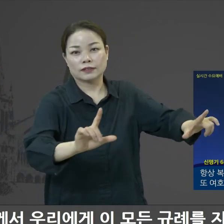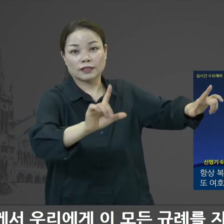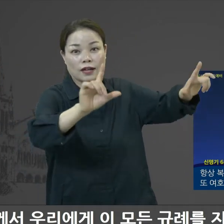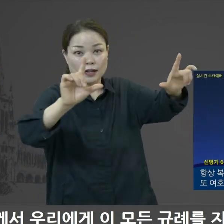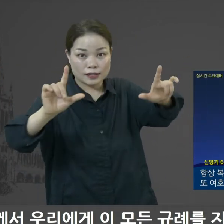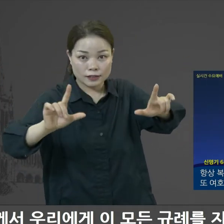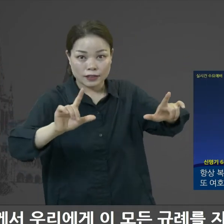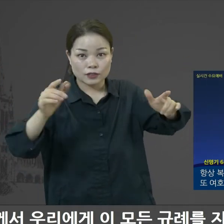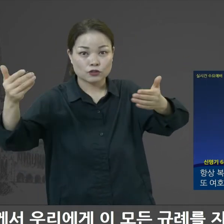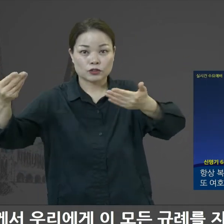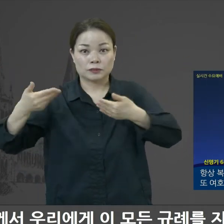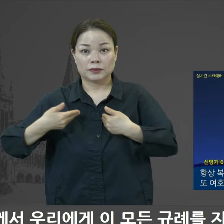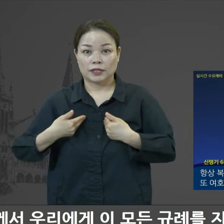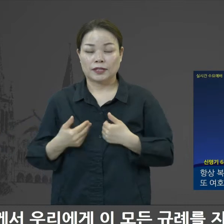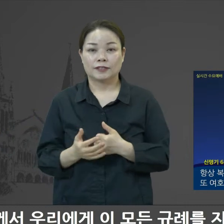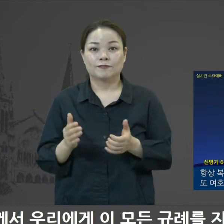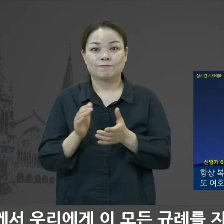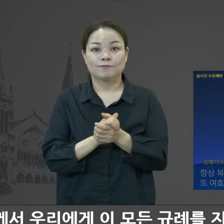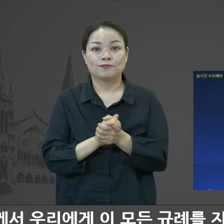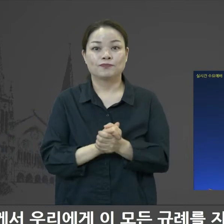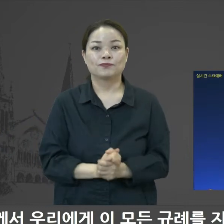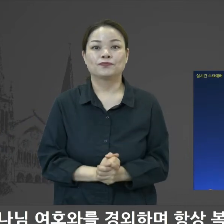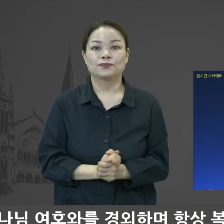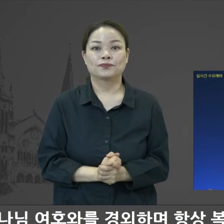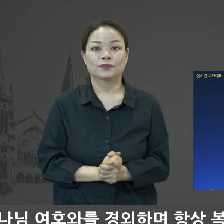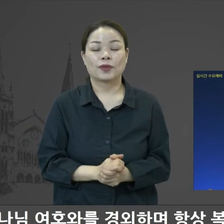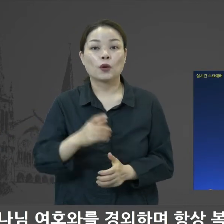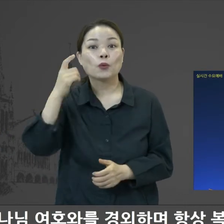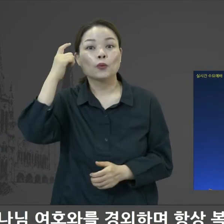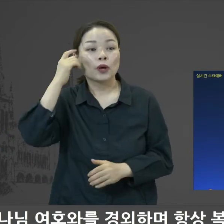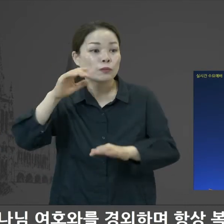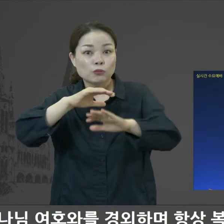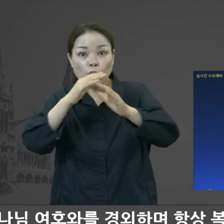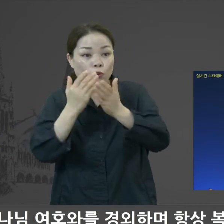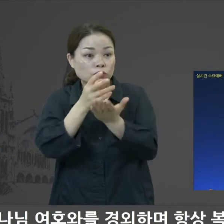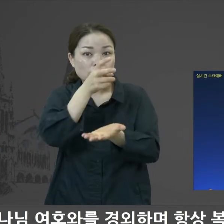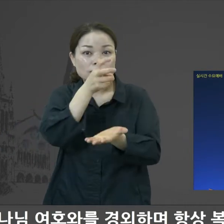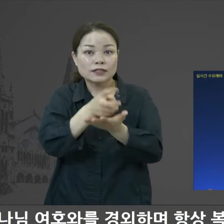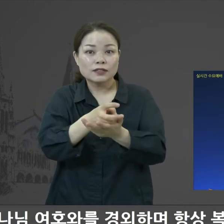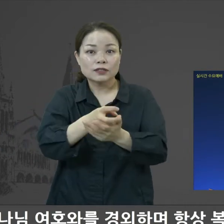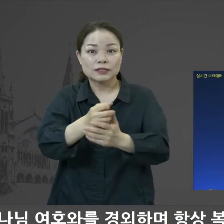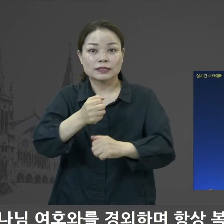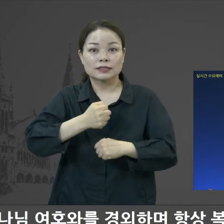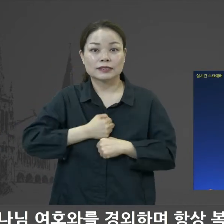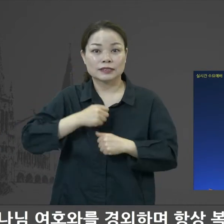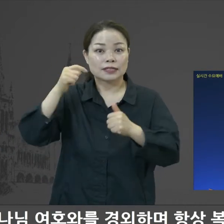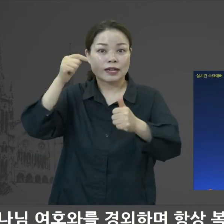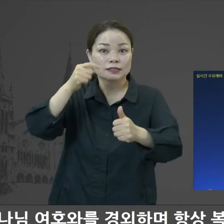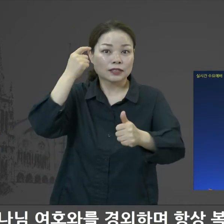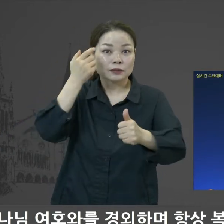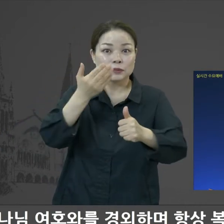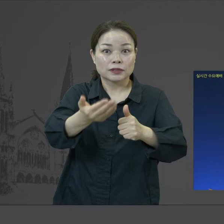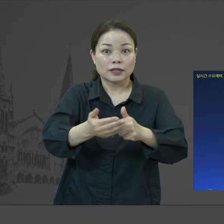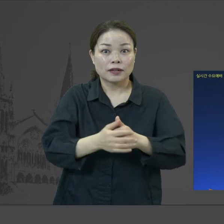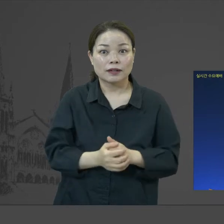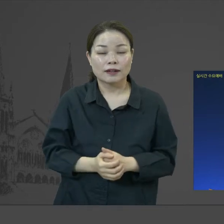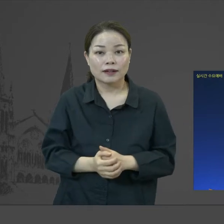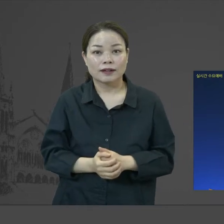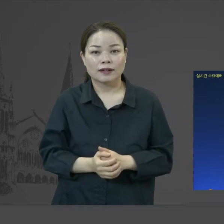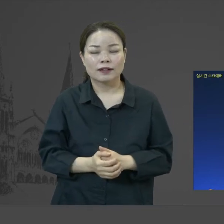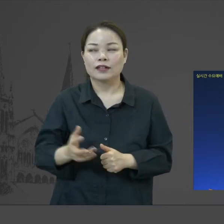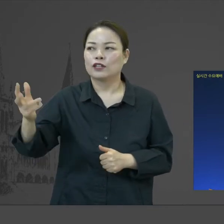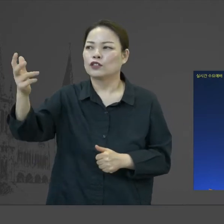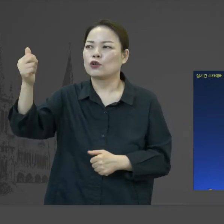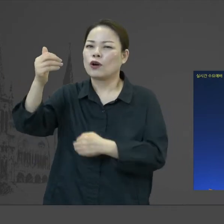하려 하심이라. 아멘. 왜 모든 규례를 지키라고 명령하셨습니까?